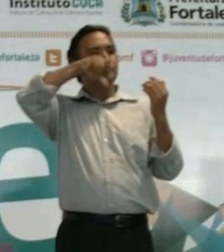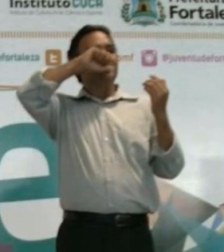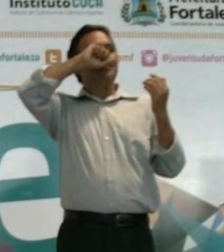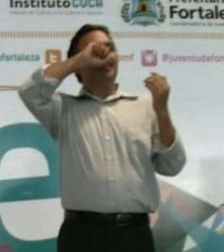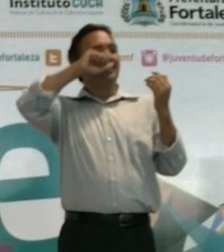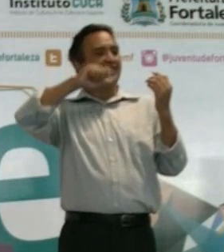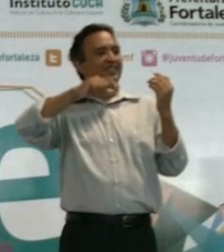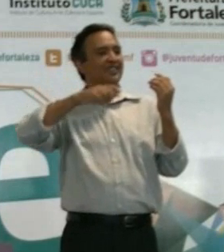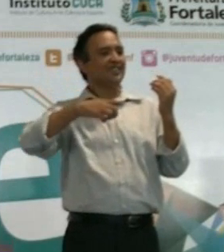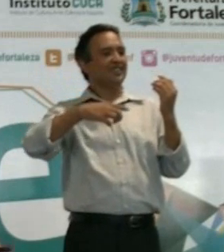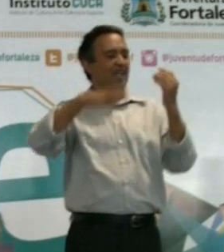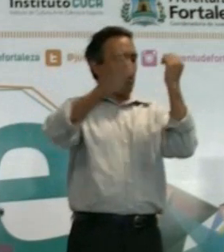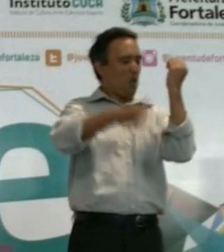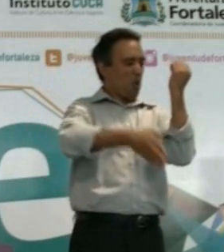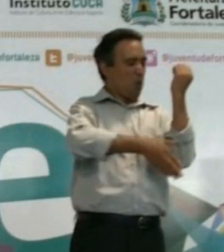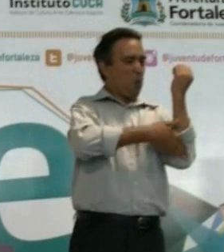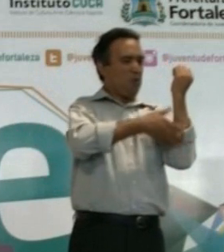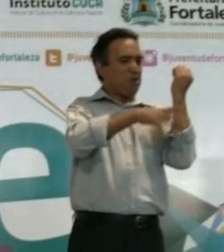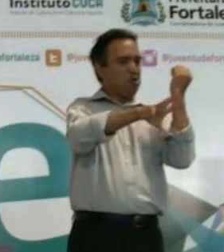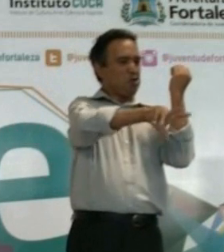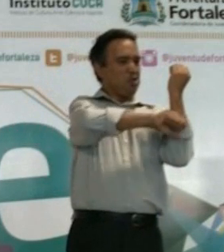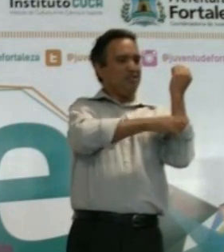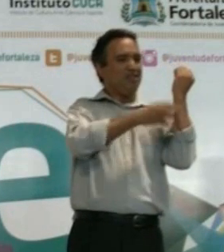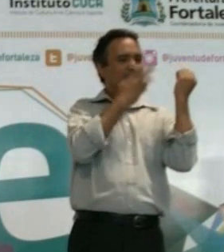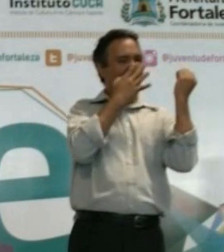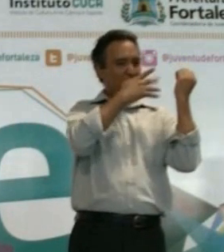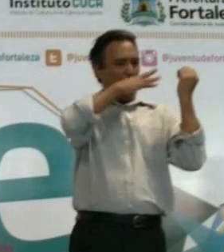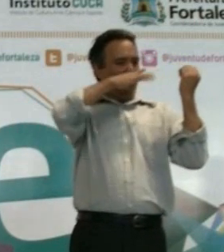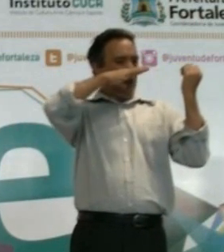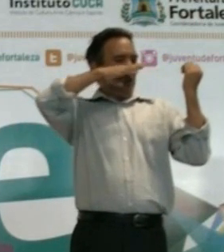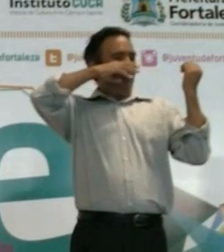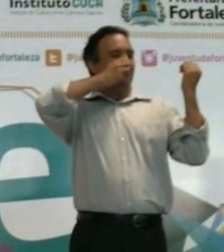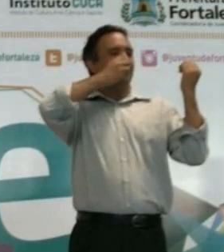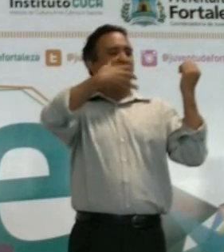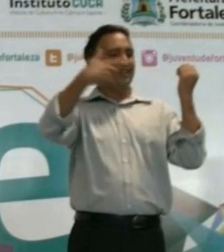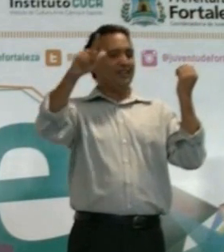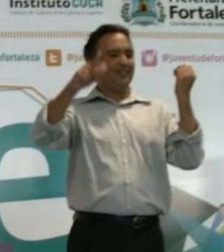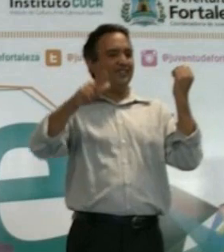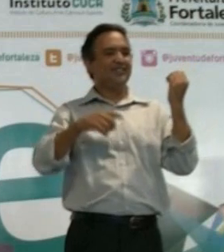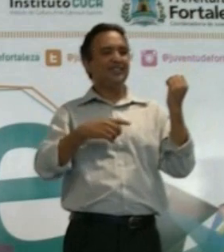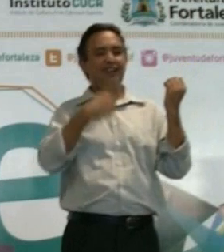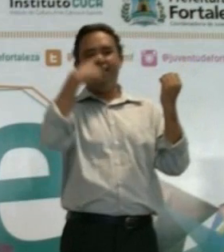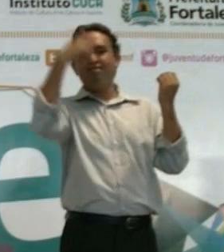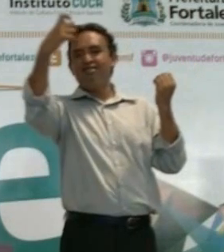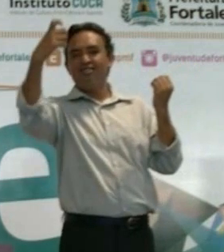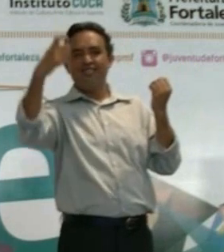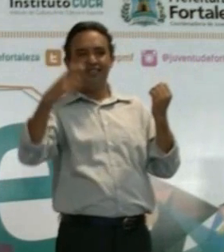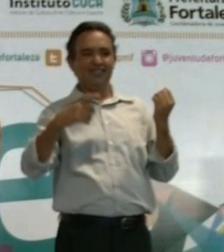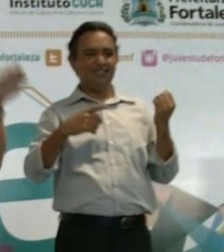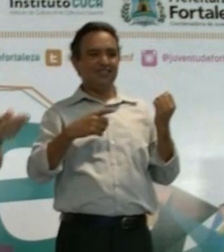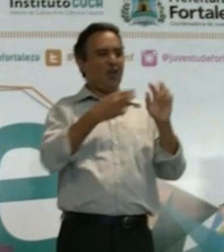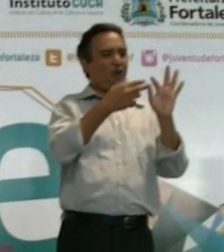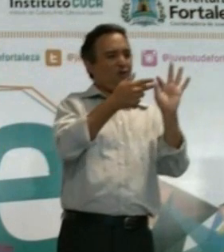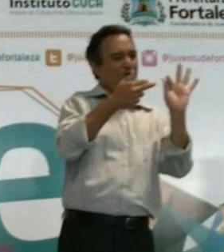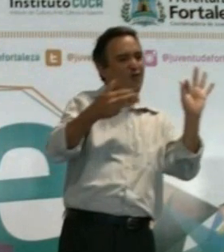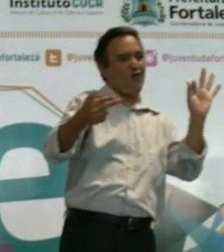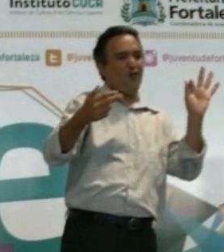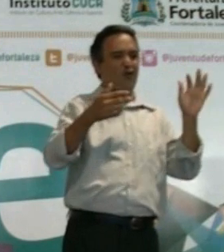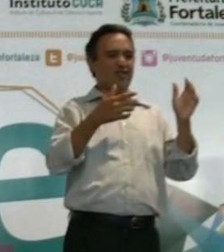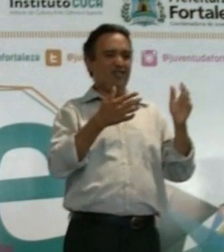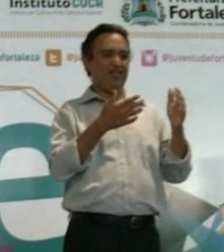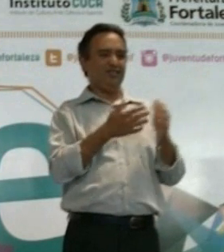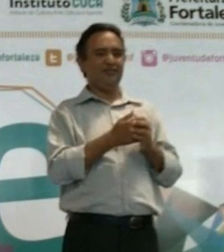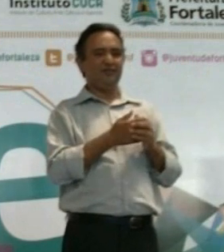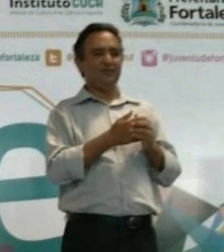bunda cheirosa, né? É porque tem uns que limpam, deixa a bunda fedorenta, tem uns que limpam, deixa a bunda cheirosa, né? Cheirinho de pêssego, cheirinho de morango, né? Uma moto